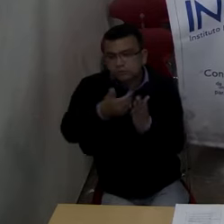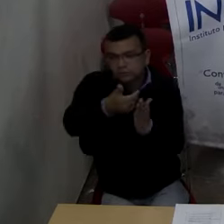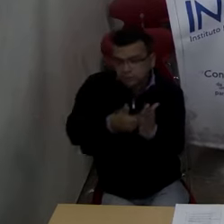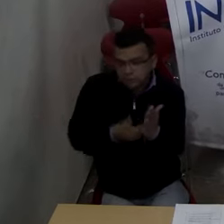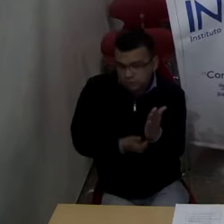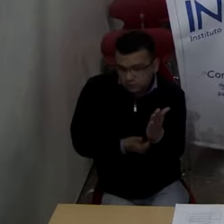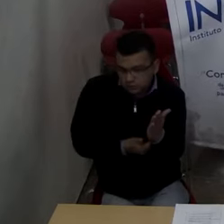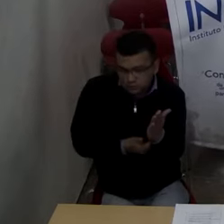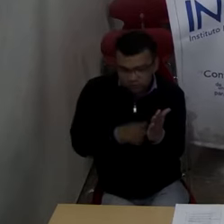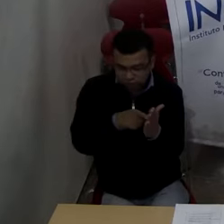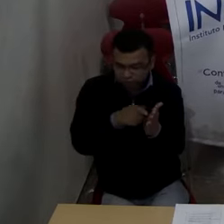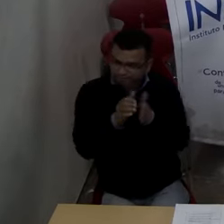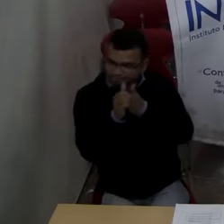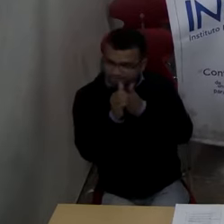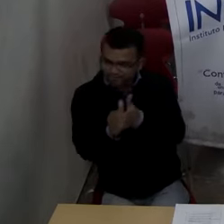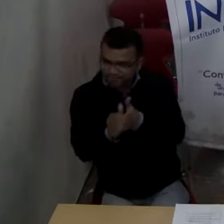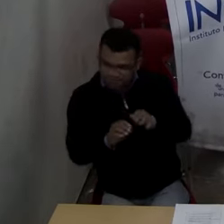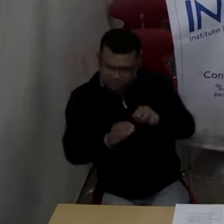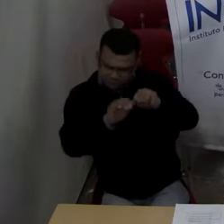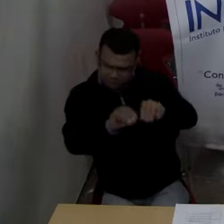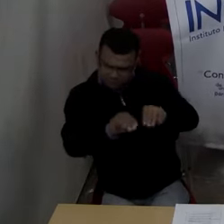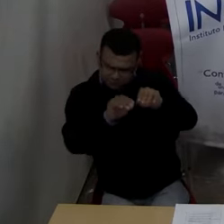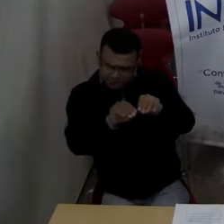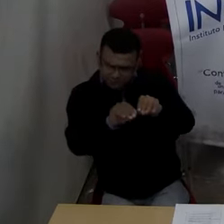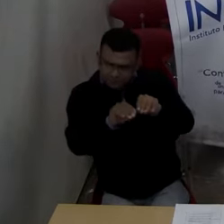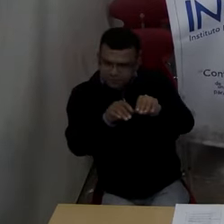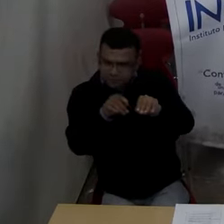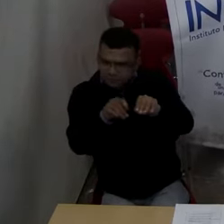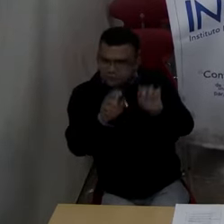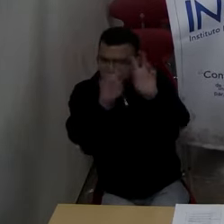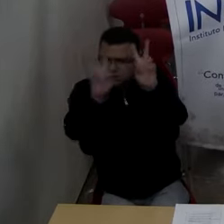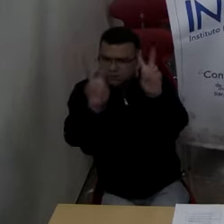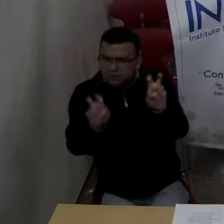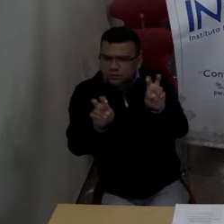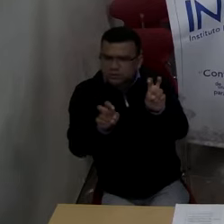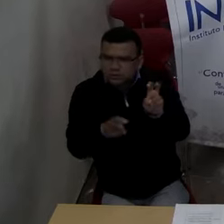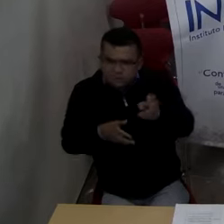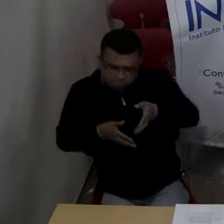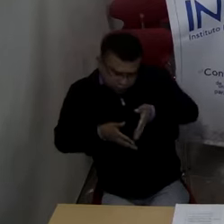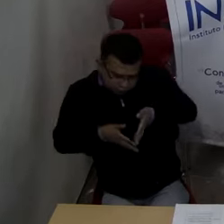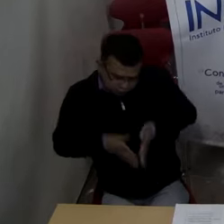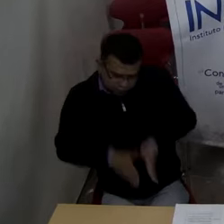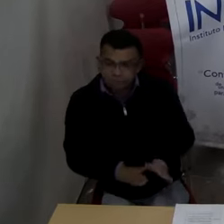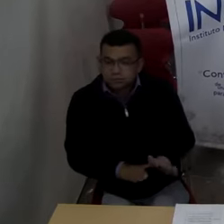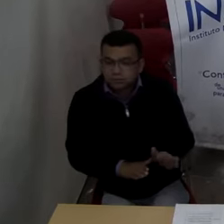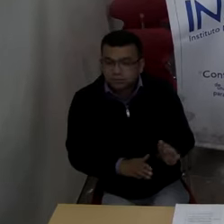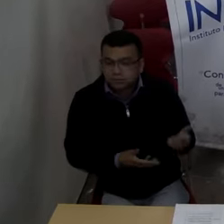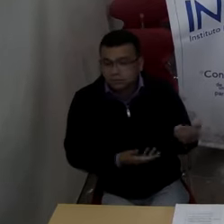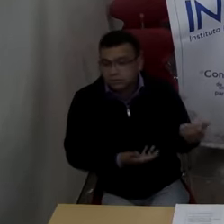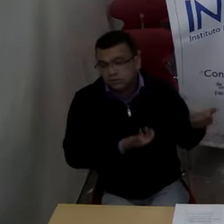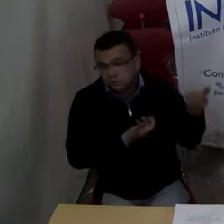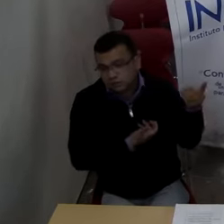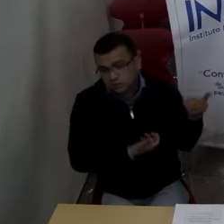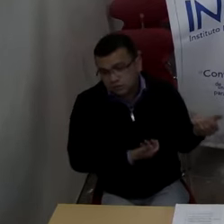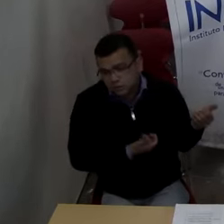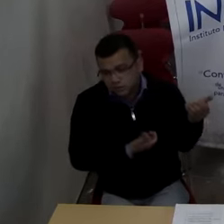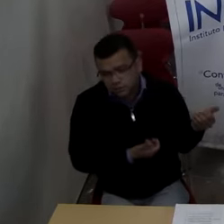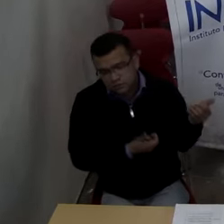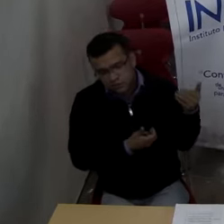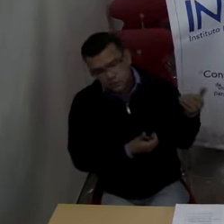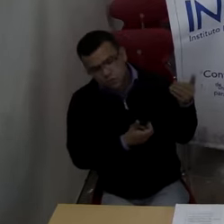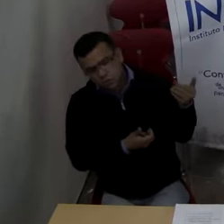982, el artículo 42, dice allí que los niños tienen el